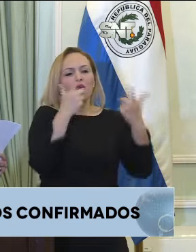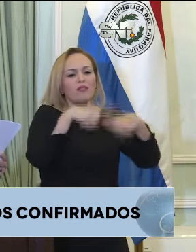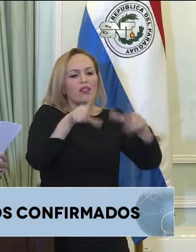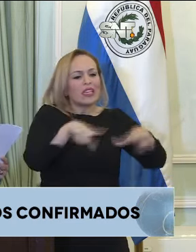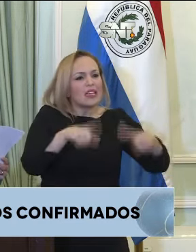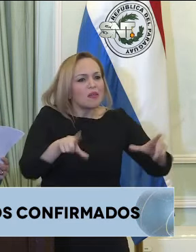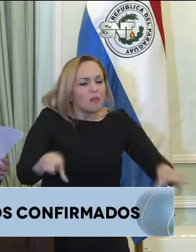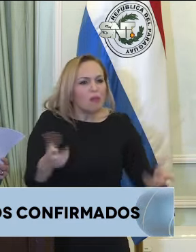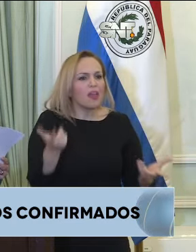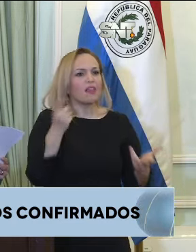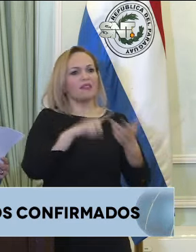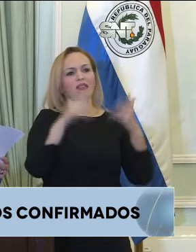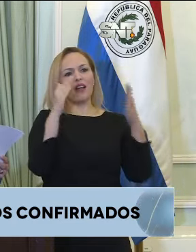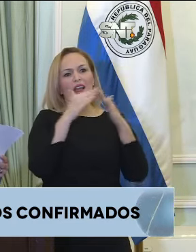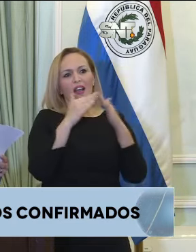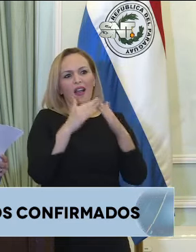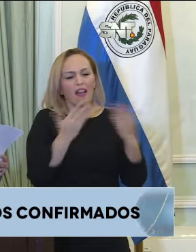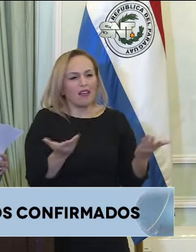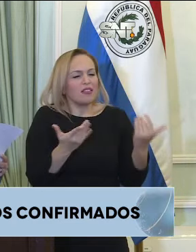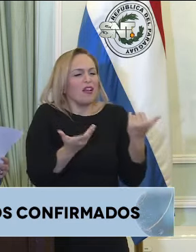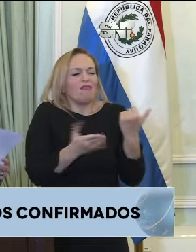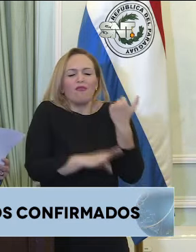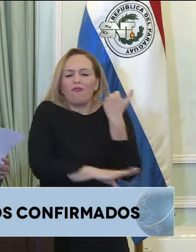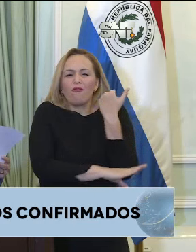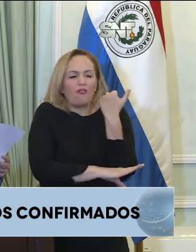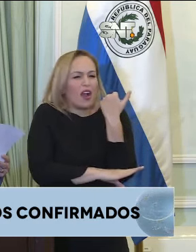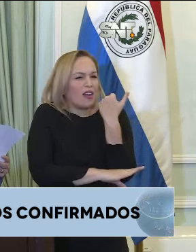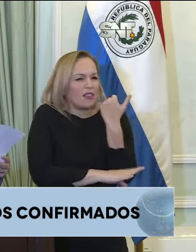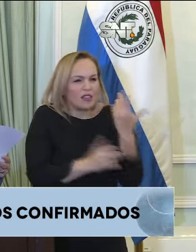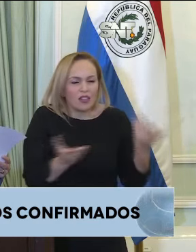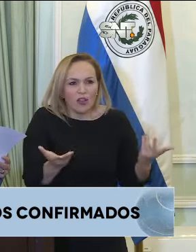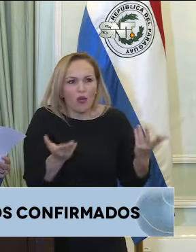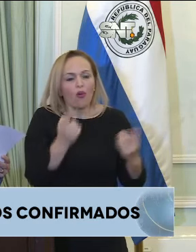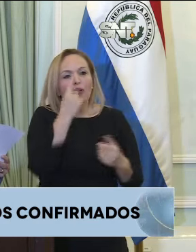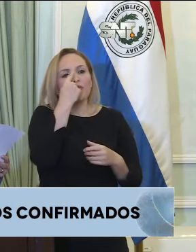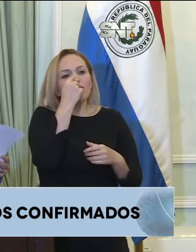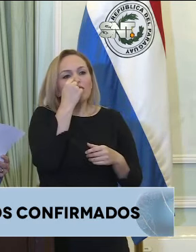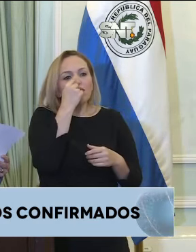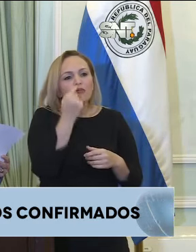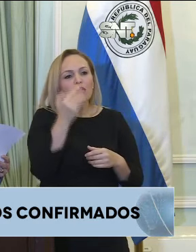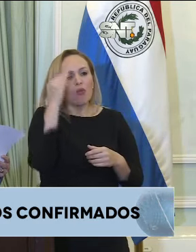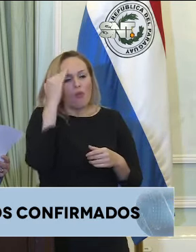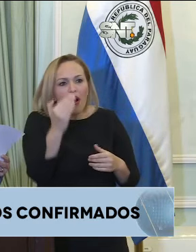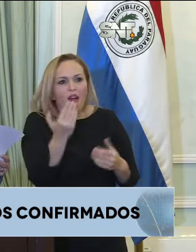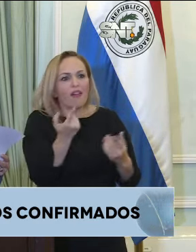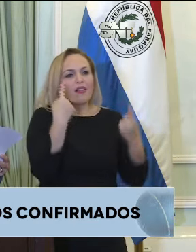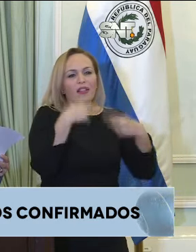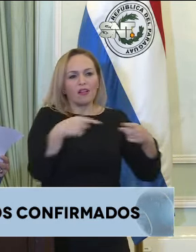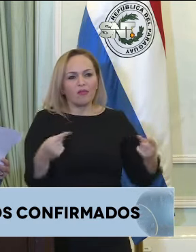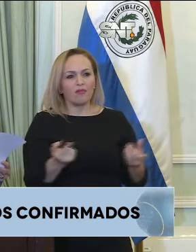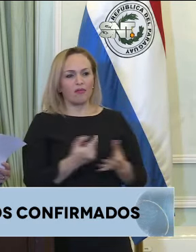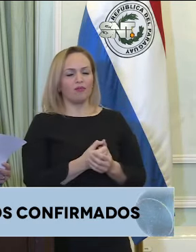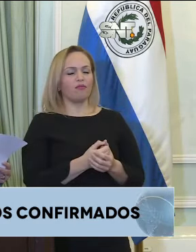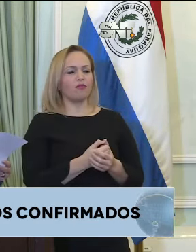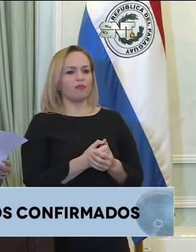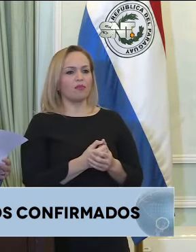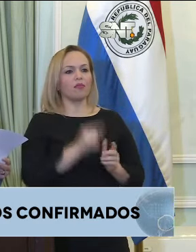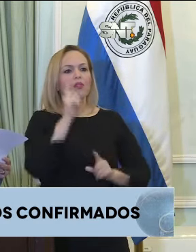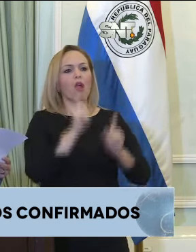de limpieza y otros insumos de necesidad básica, servicios esenciales de vigilancia, limpieza y de guardia, estaciones